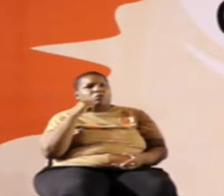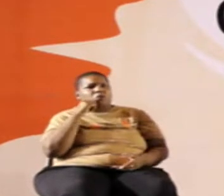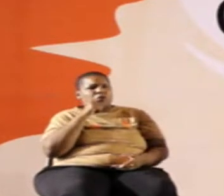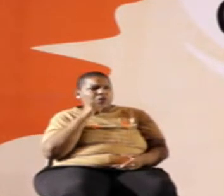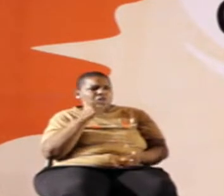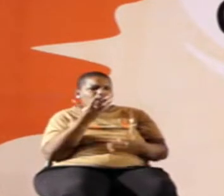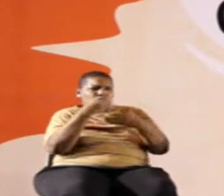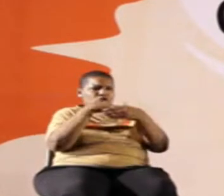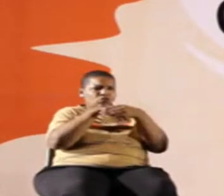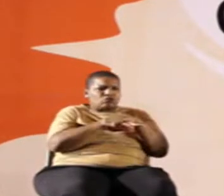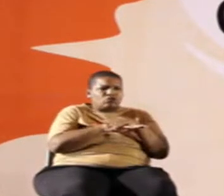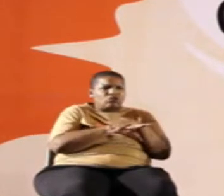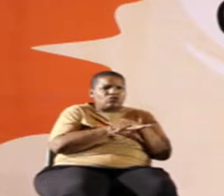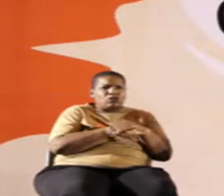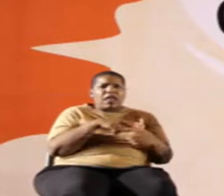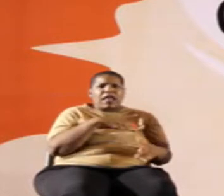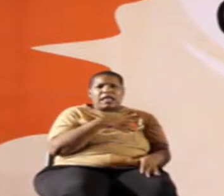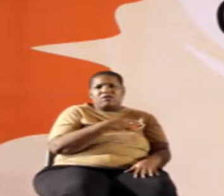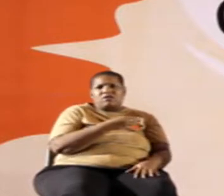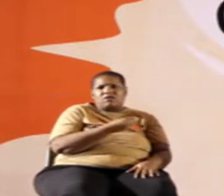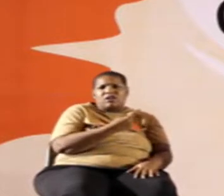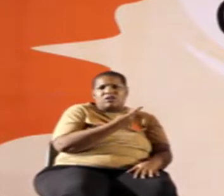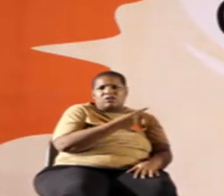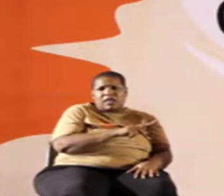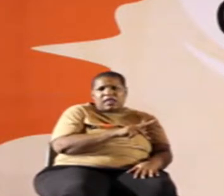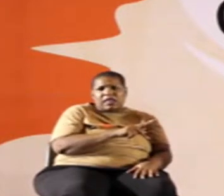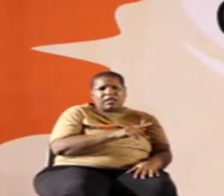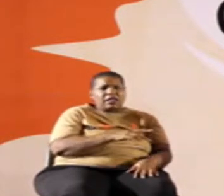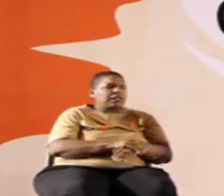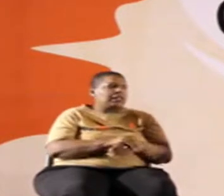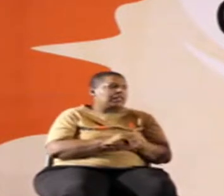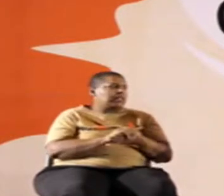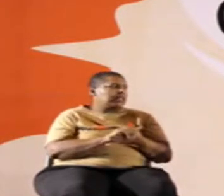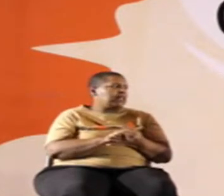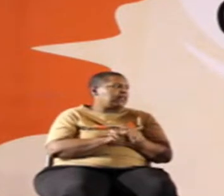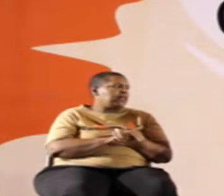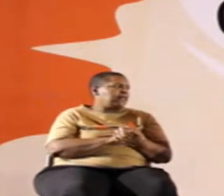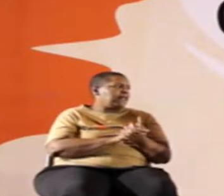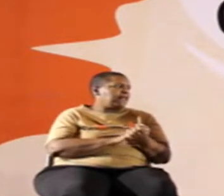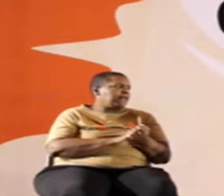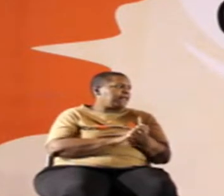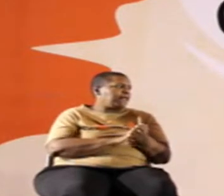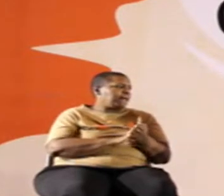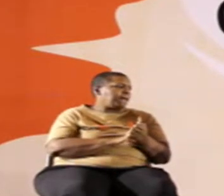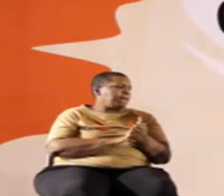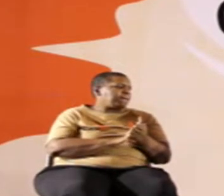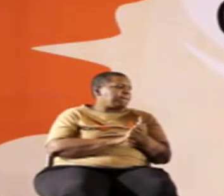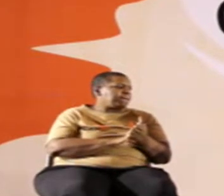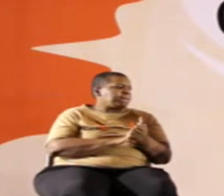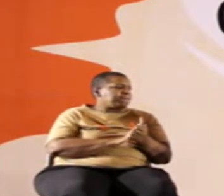escondia, dizia que o cara era o sobrinho dela, né? Mas a gente sabe que não era o sobrinho dela. Não é?